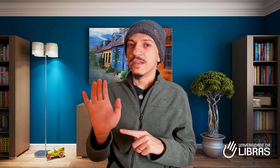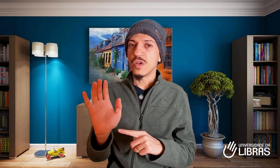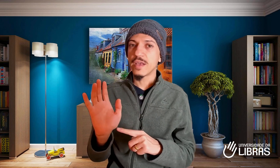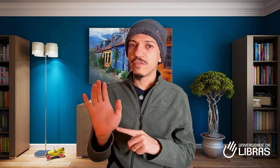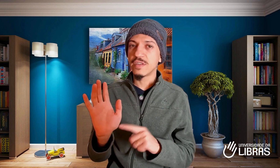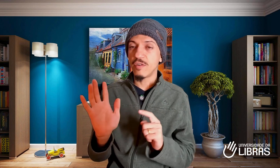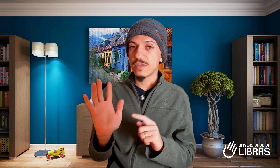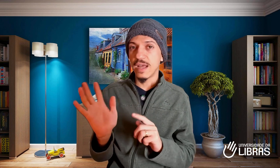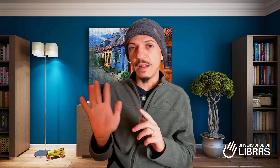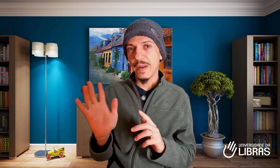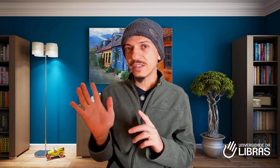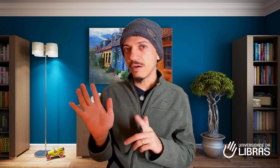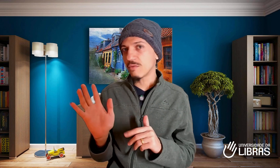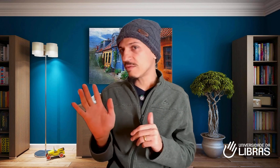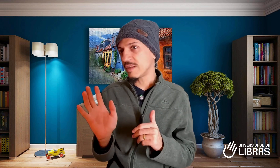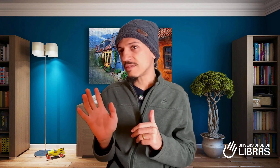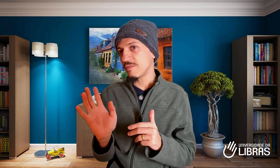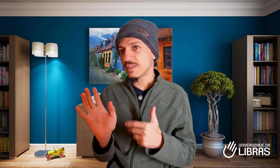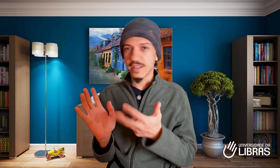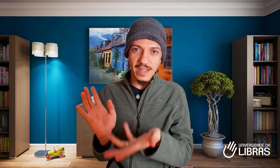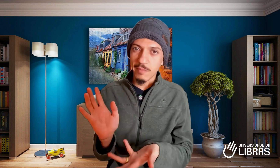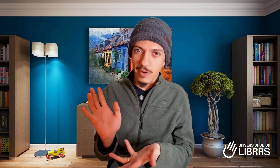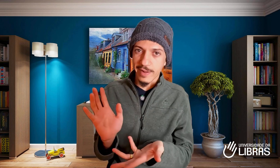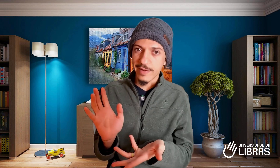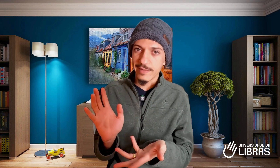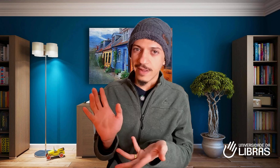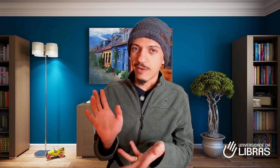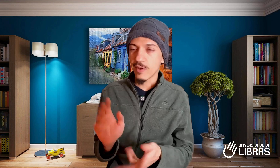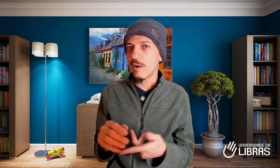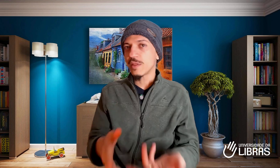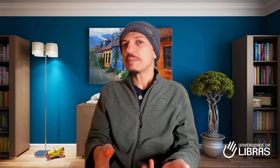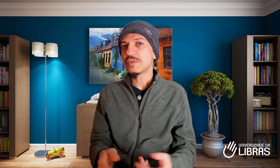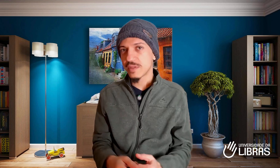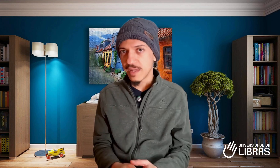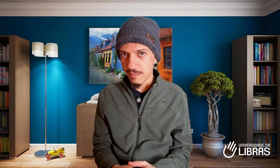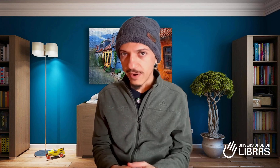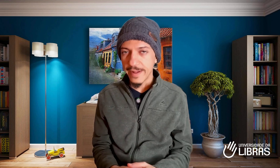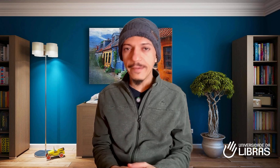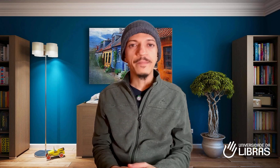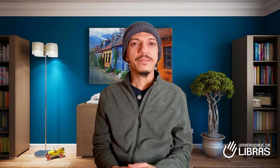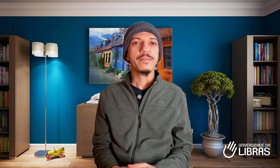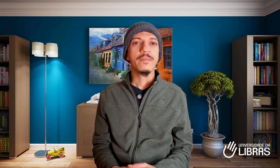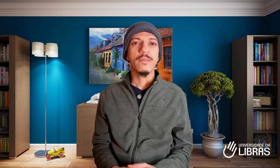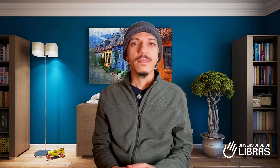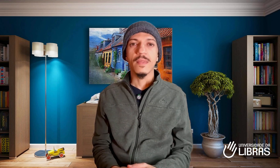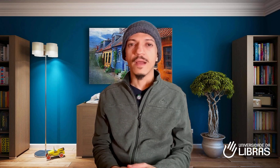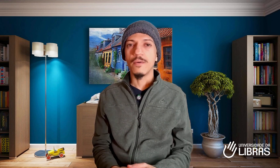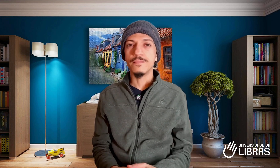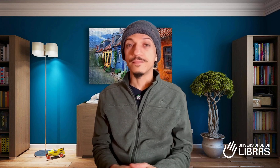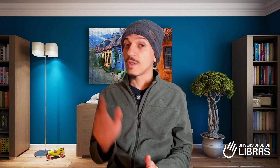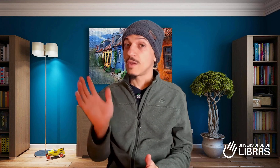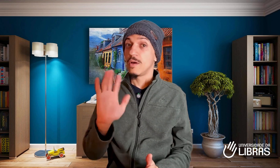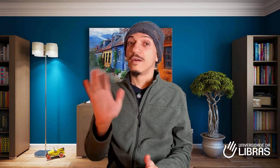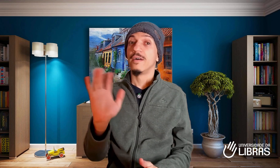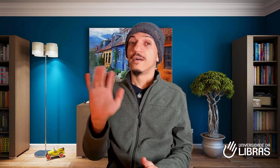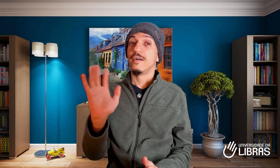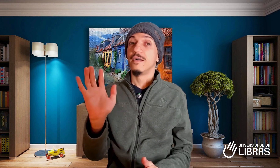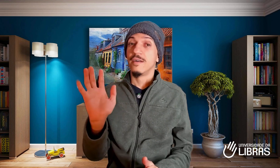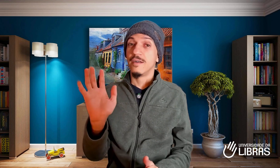que você vai usar ele para tchau no contexto que você está indo embora, né? Ou que a outra pessoa está indo embora. Então,